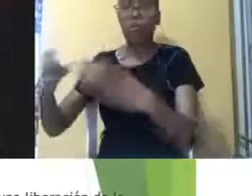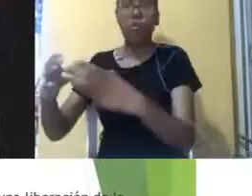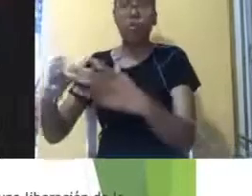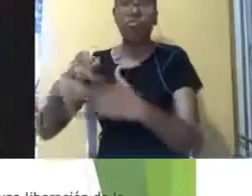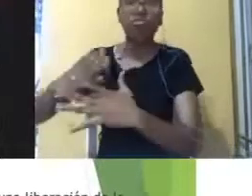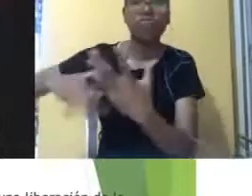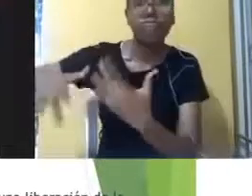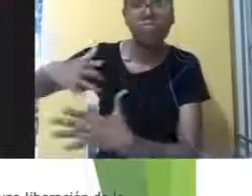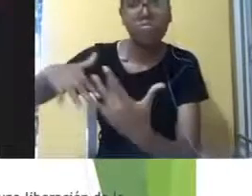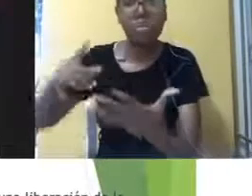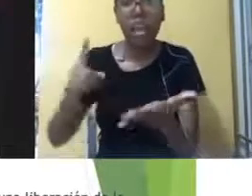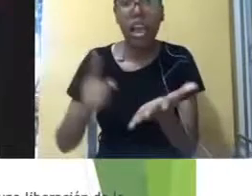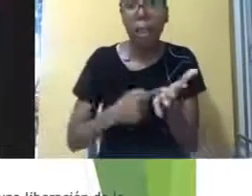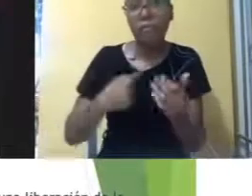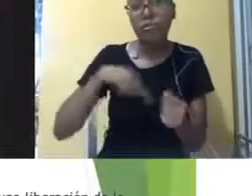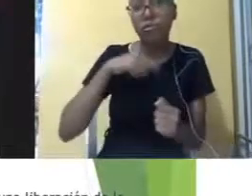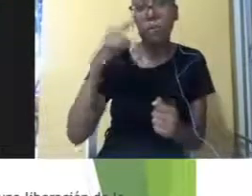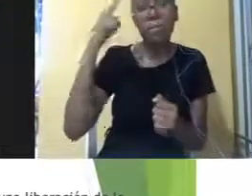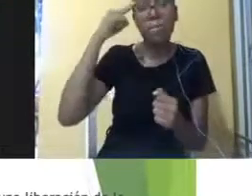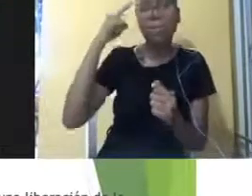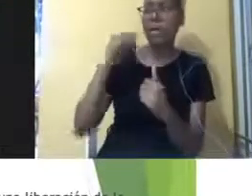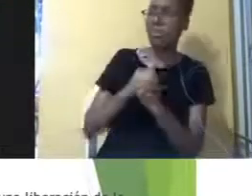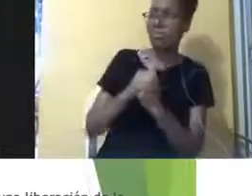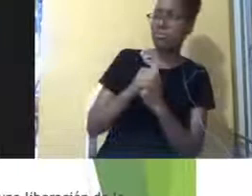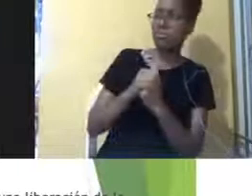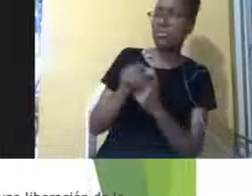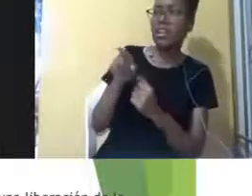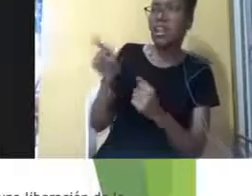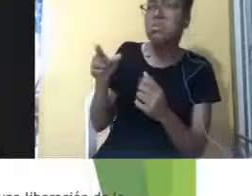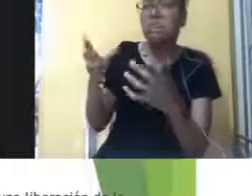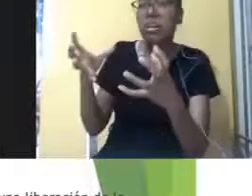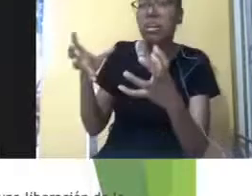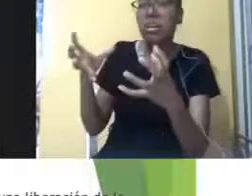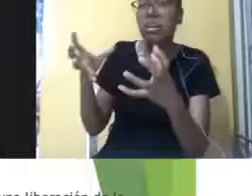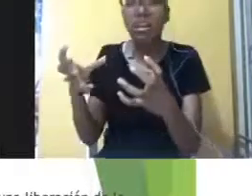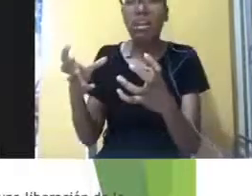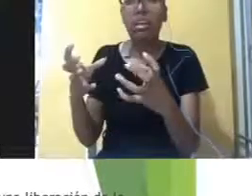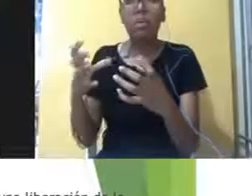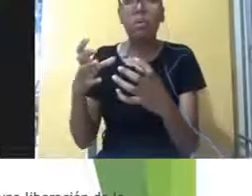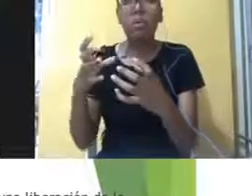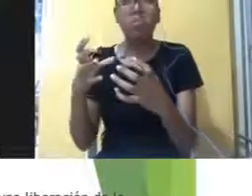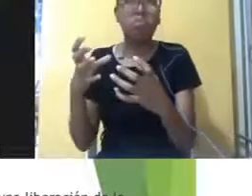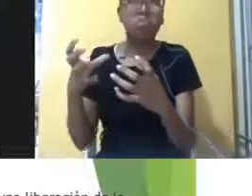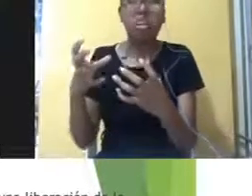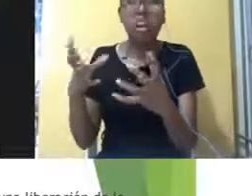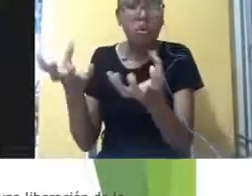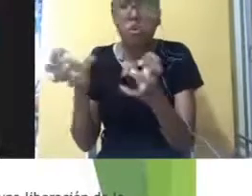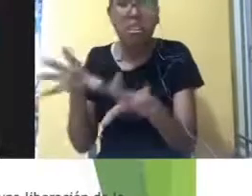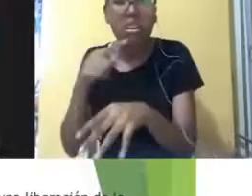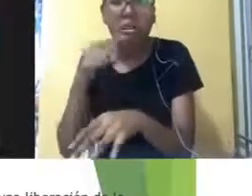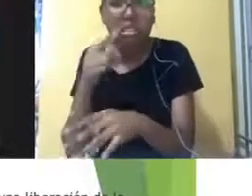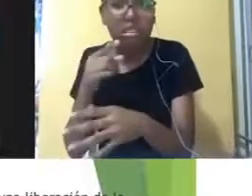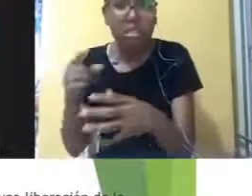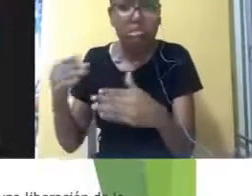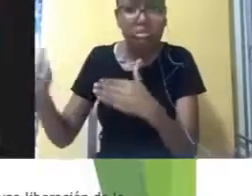A veces pensamos que ellos no quieren tener más personas cerca o no nos quieren a nosotros. No es